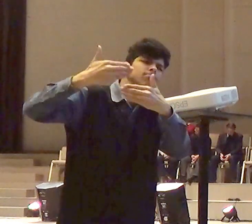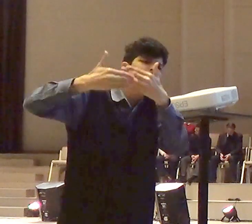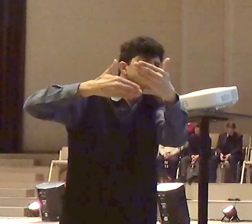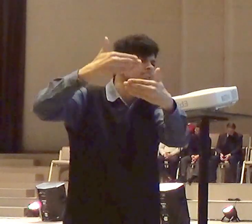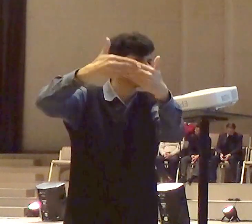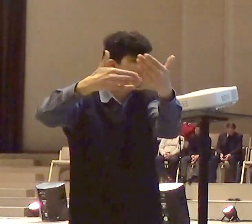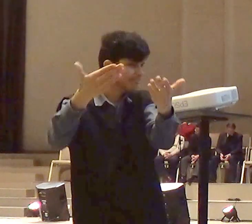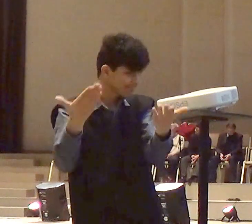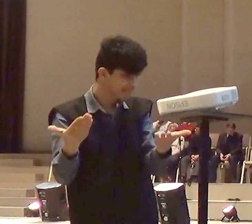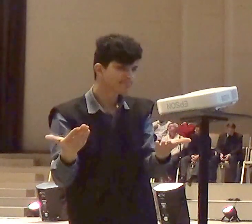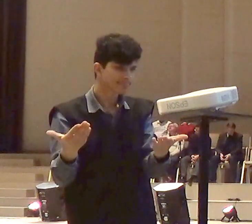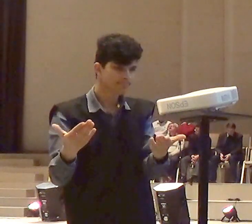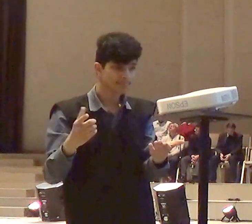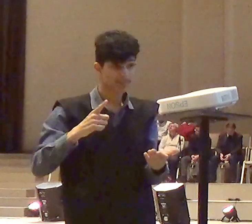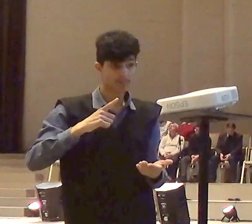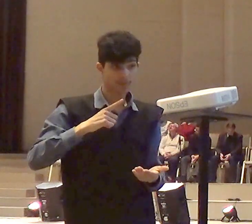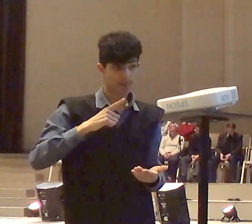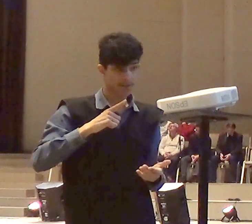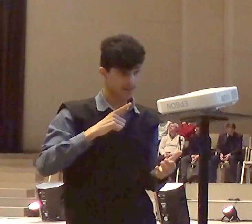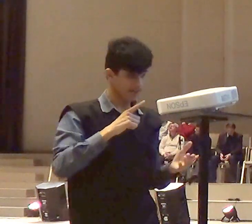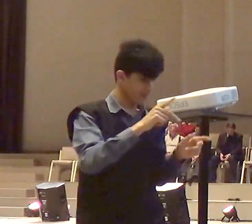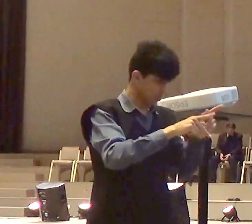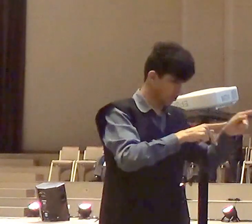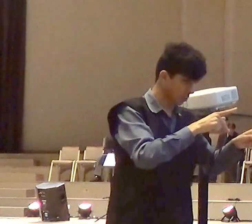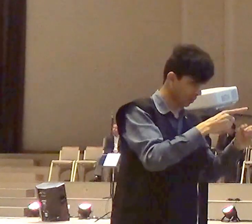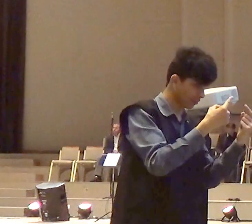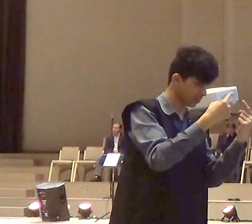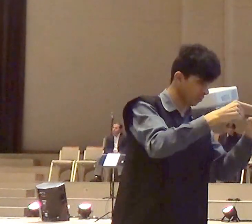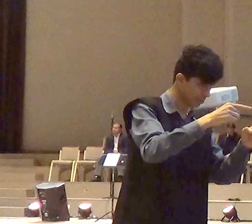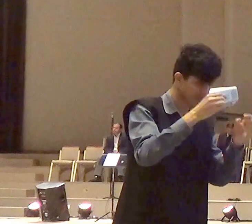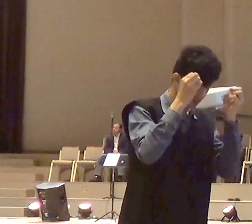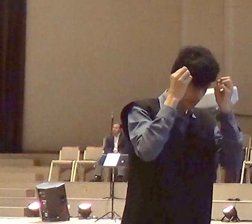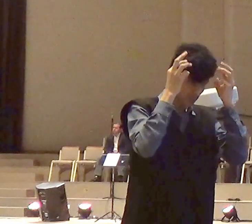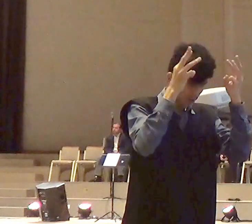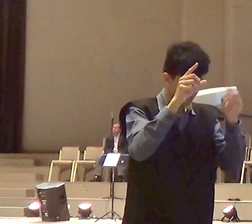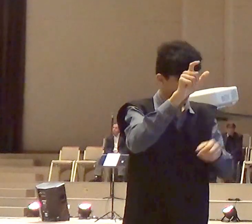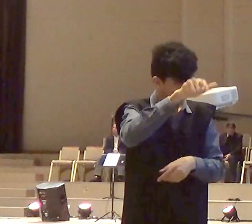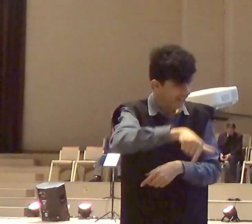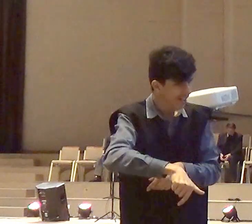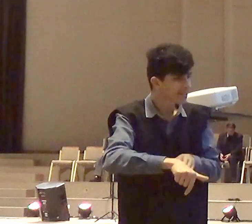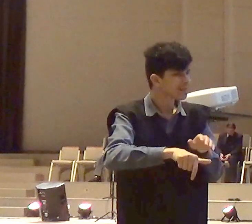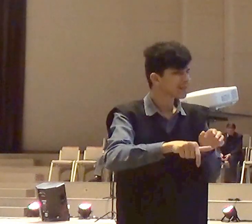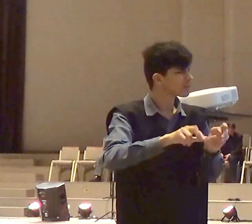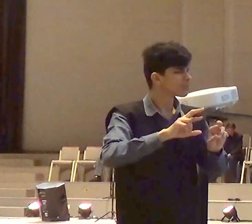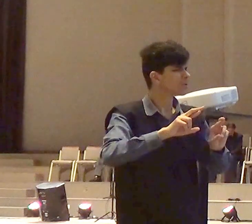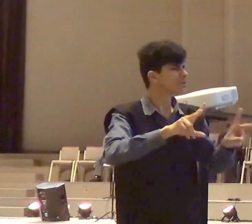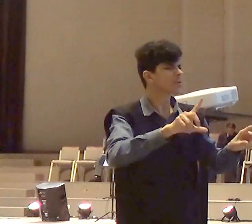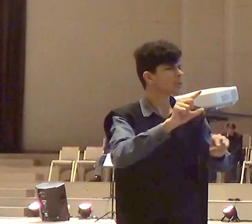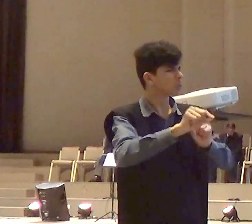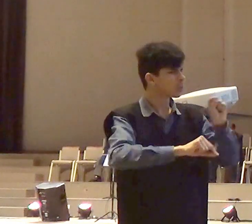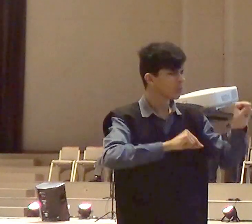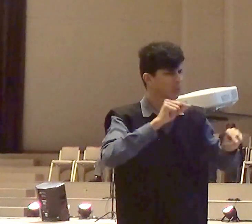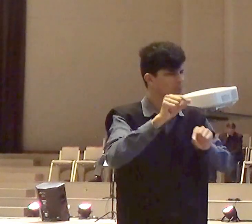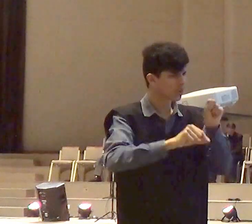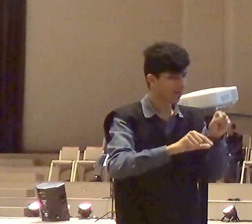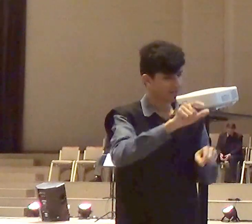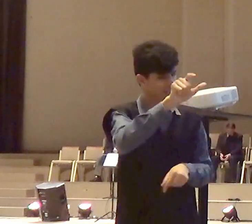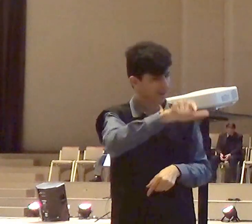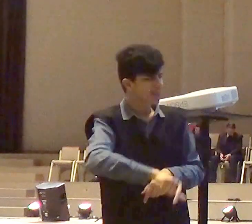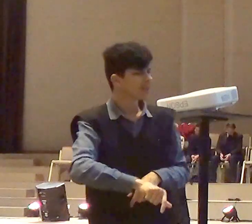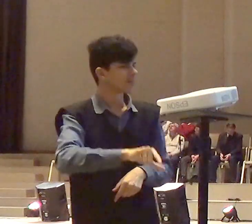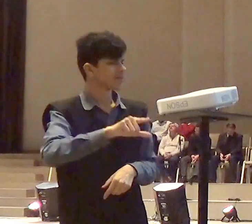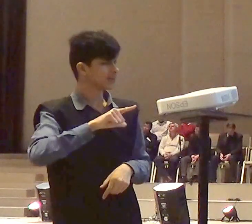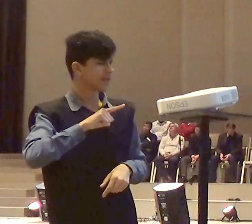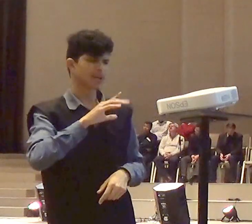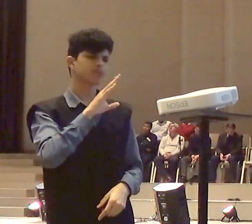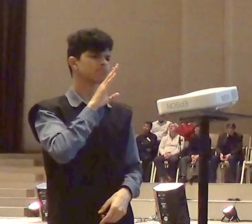A grande diferença entre esses homens e Moisés é que Moisés Sabia que não sabia por isso ele